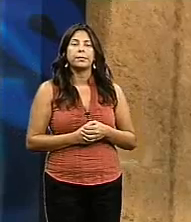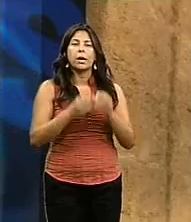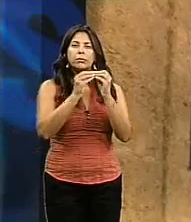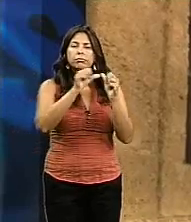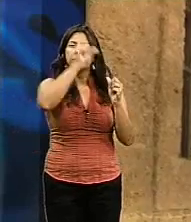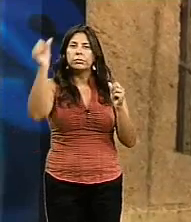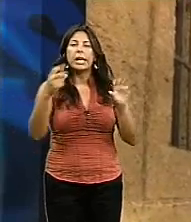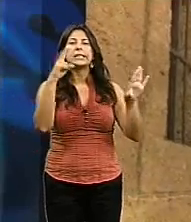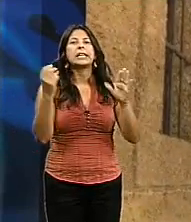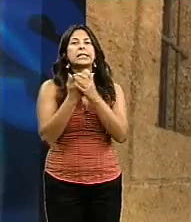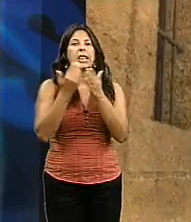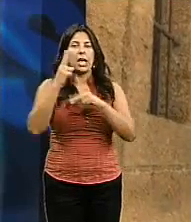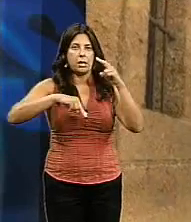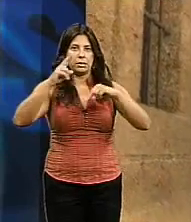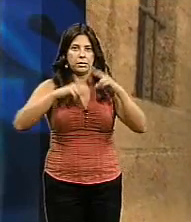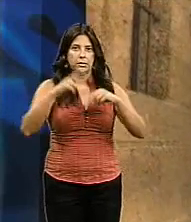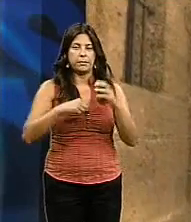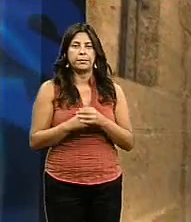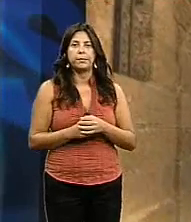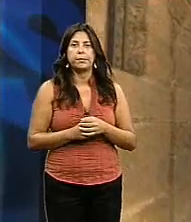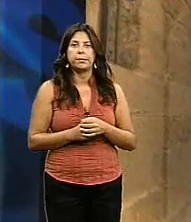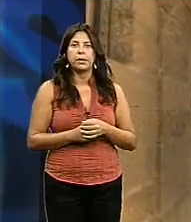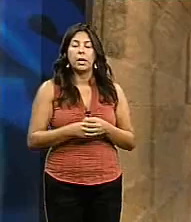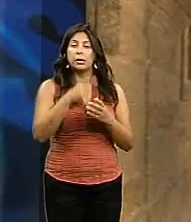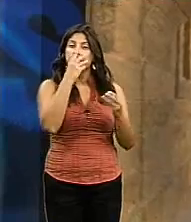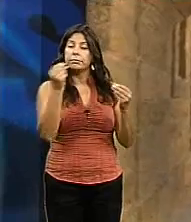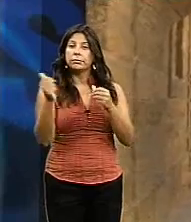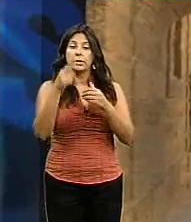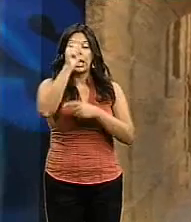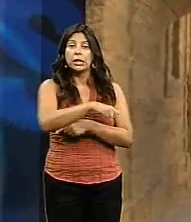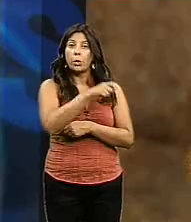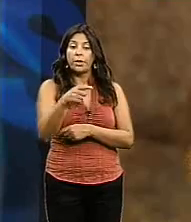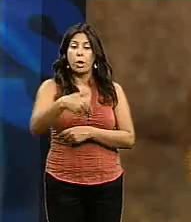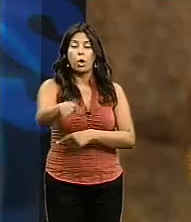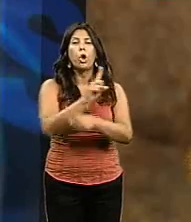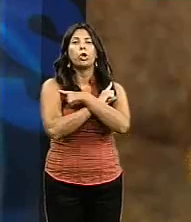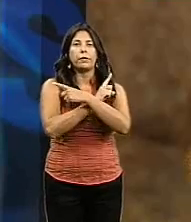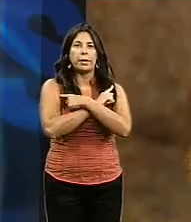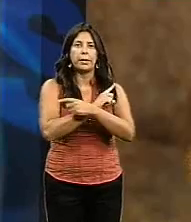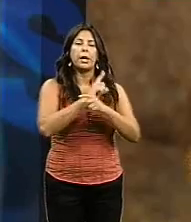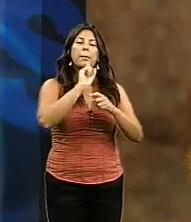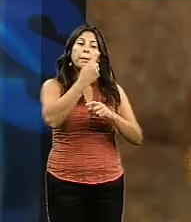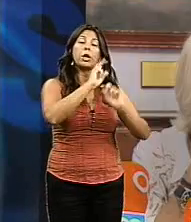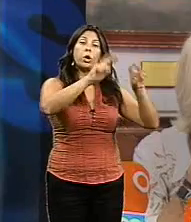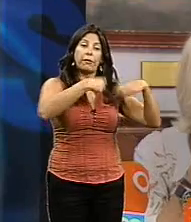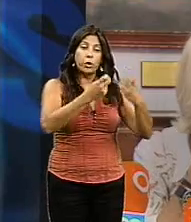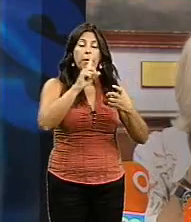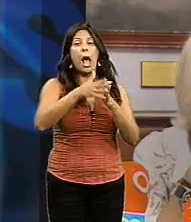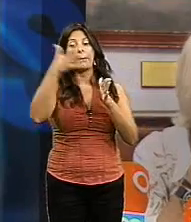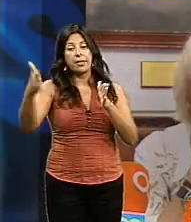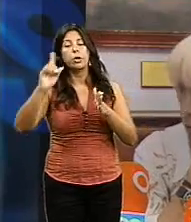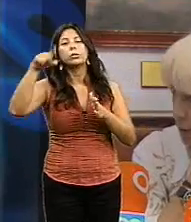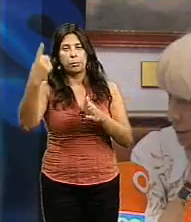ejecución de 70 días, por lo que se prevé la inauguración de este espacio en el mes de noviembre tras su reforma y ampliación. En el mes de